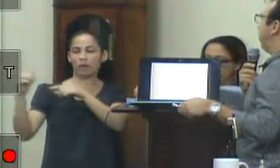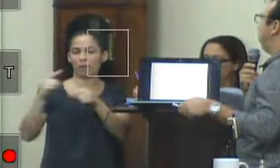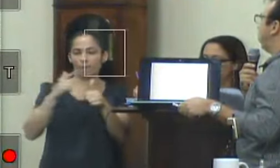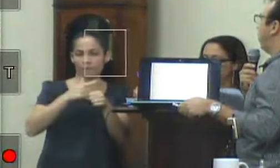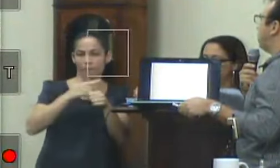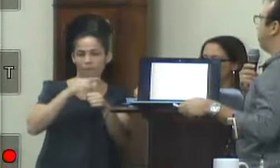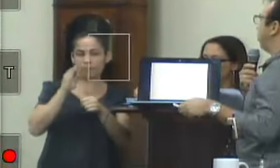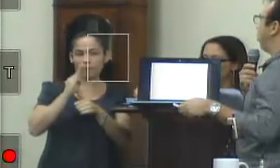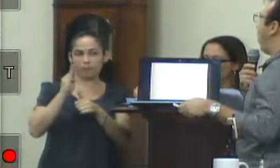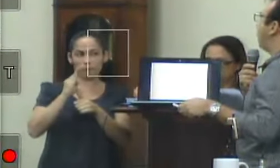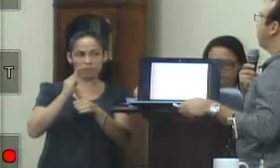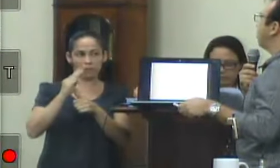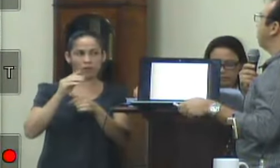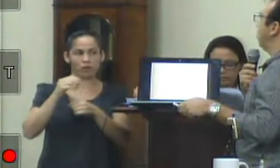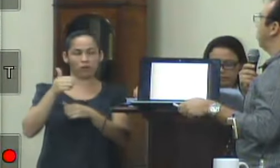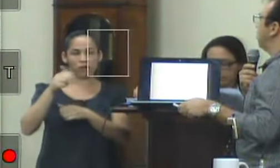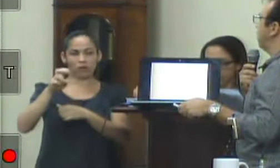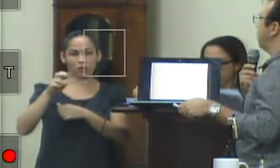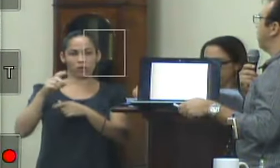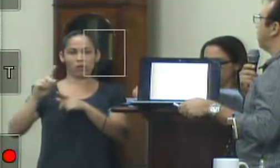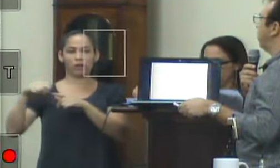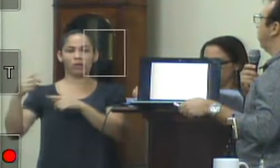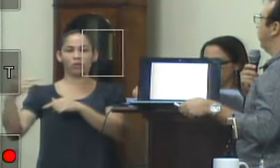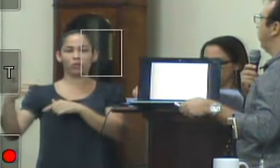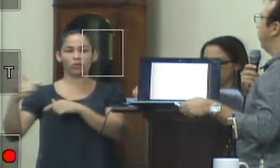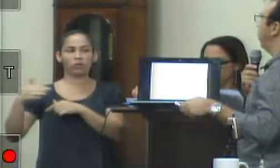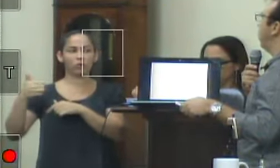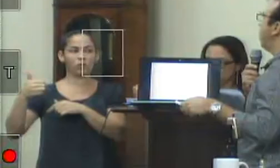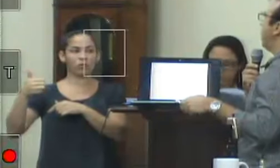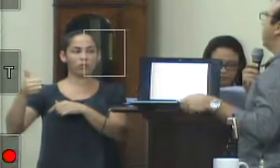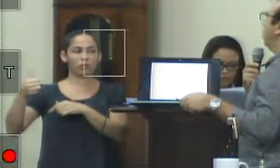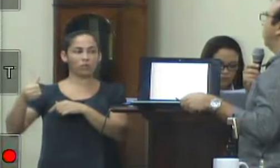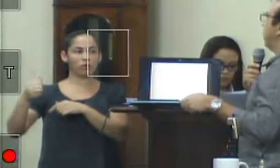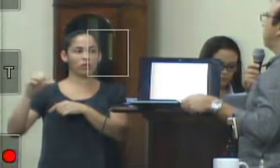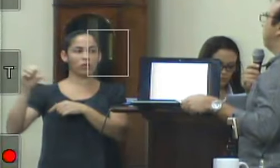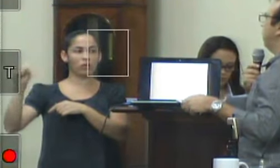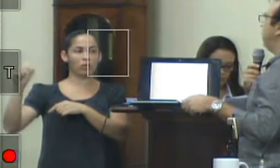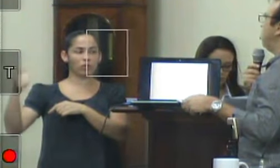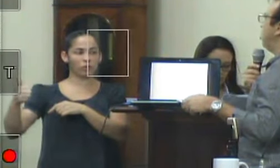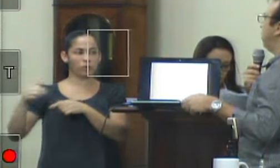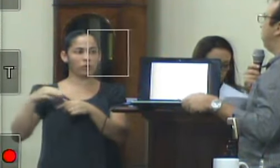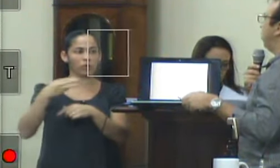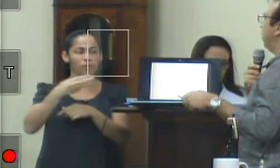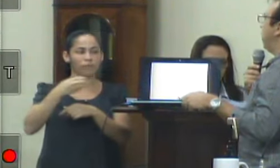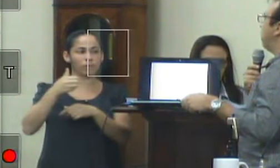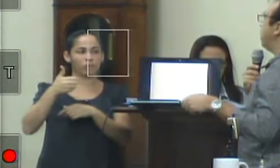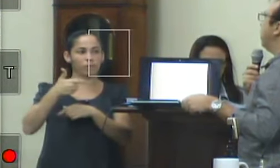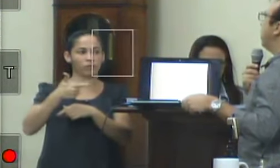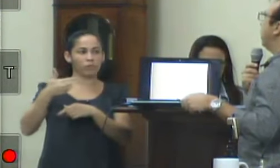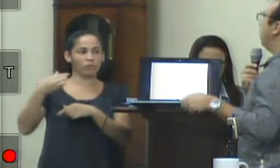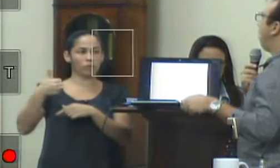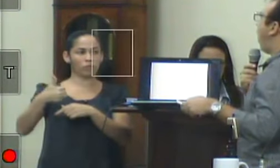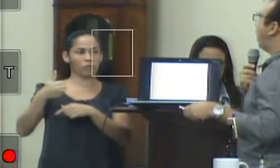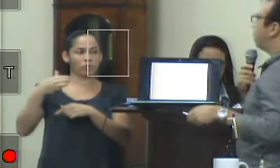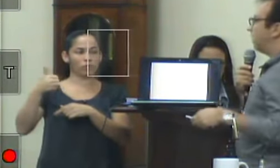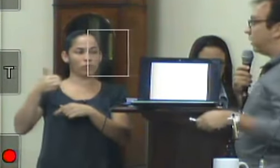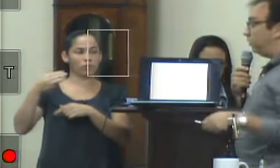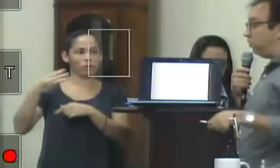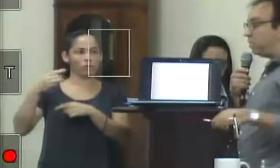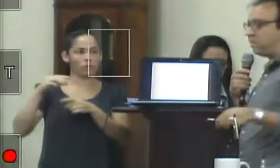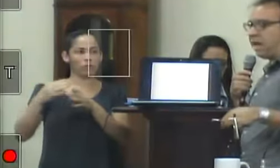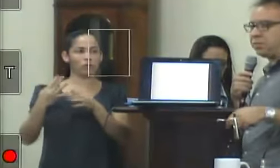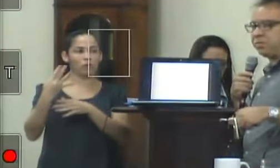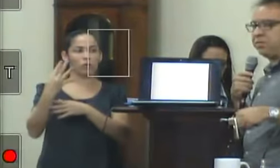município aplicou 15,4%, no segundo 16,81%, no terceiro 21,13%, no quarto cerca